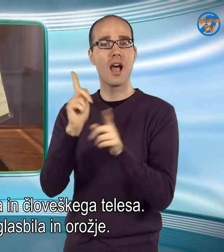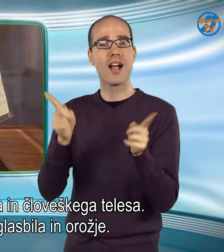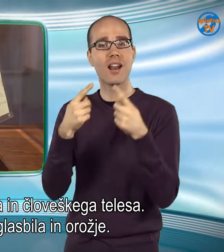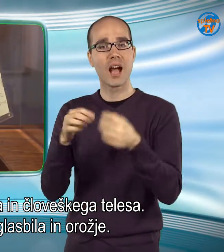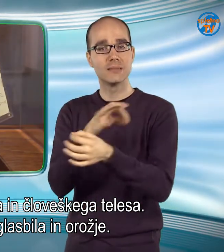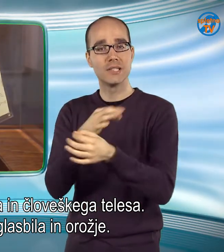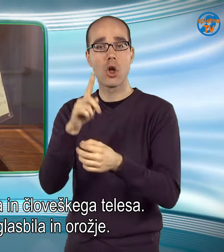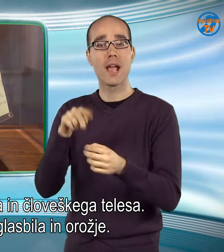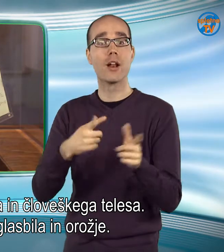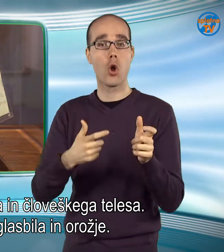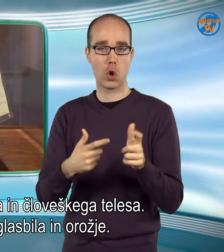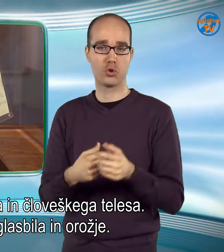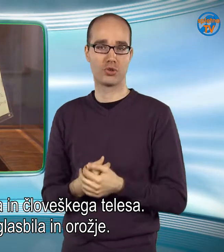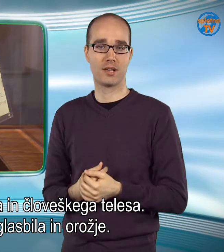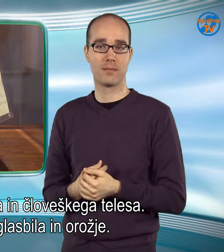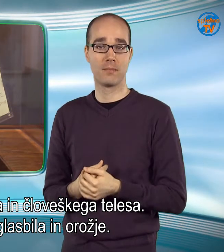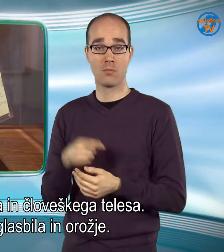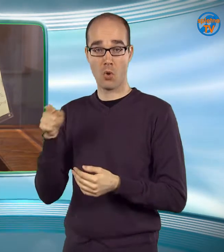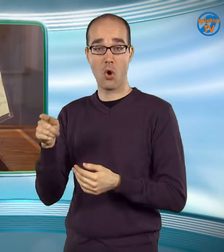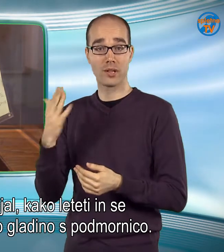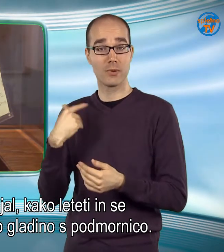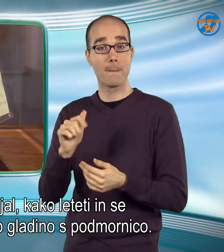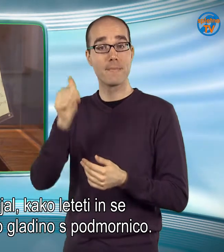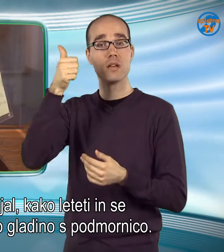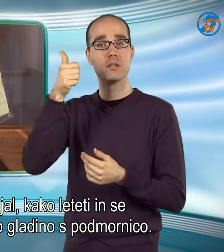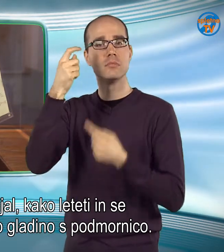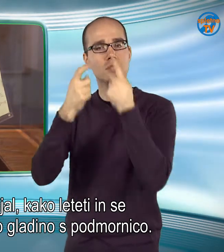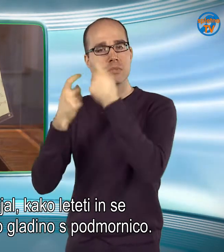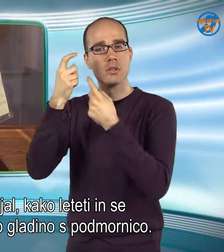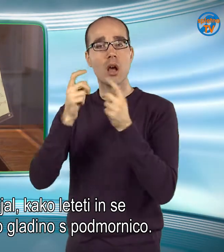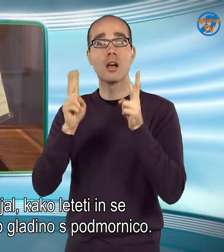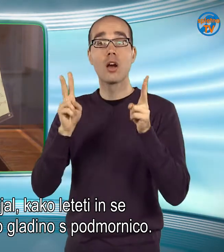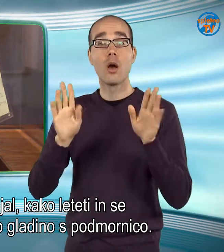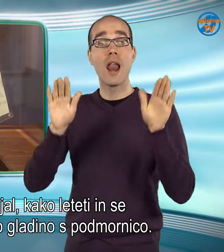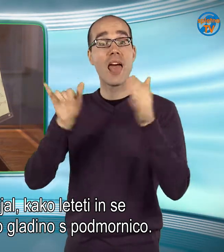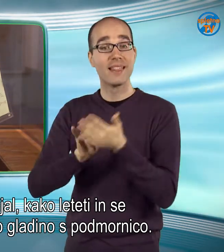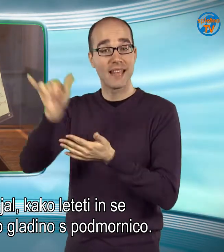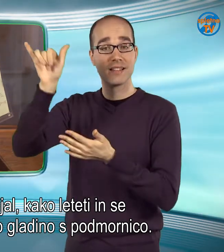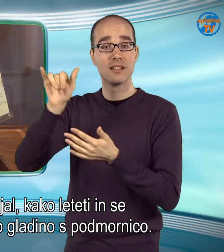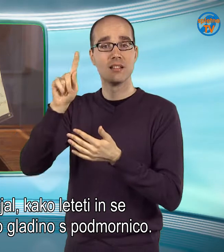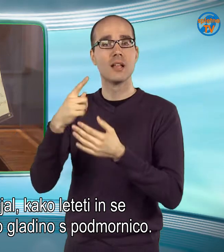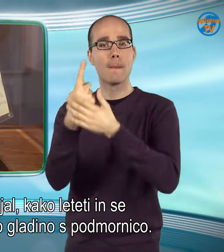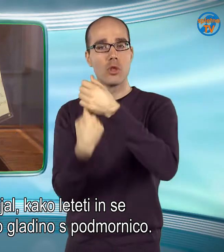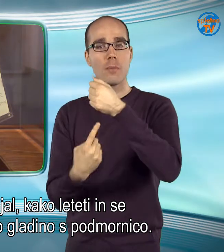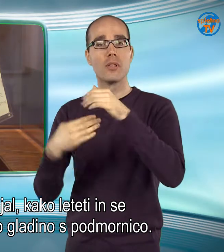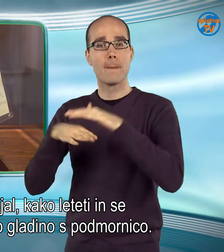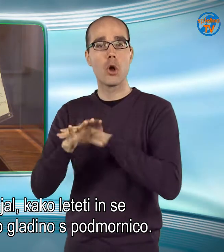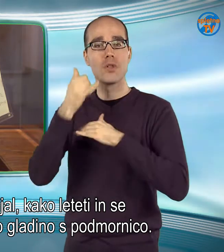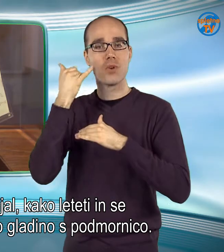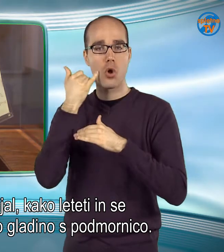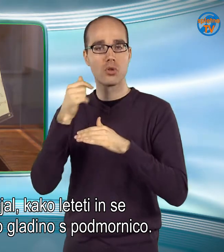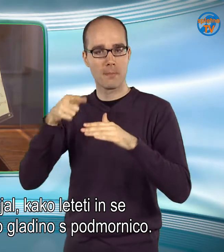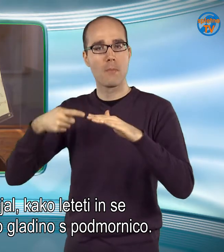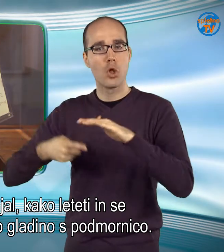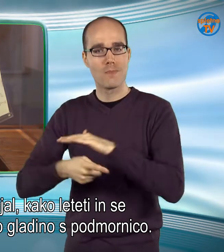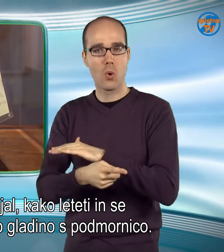Razvijal je glasbila in orožje. Prvi je razmišljal, kako leteti in se potopiti pod vodno gladino